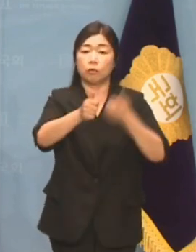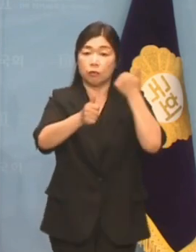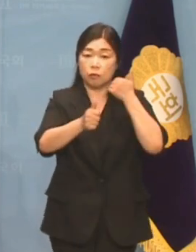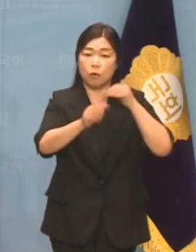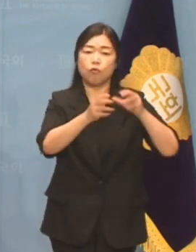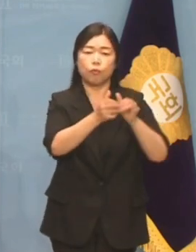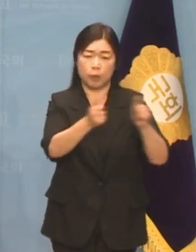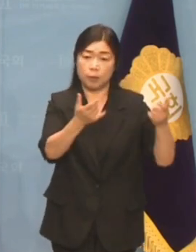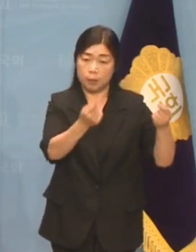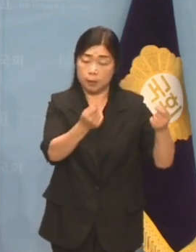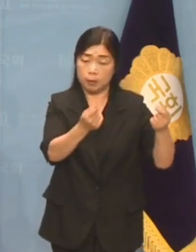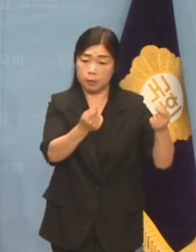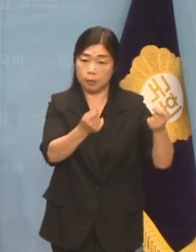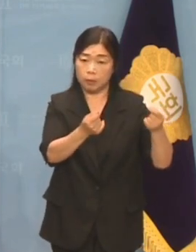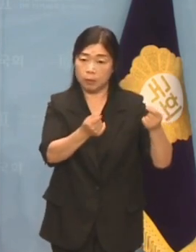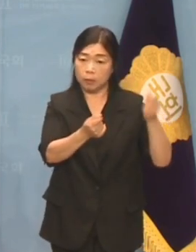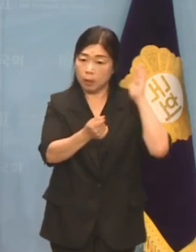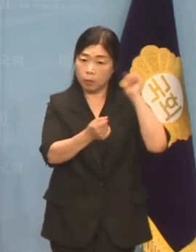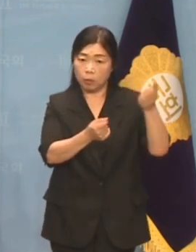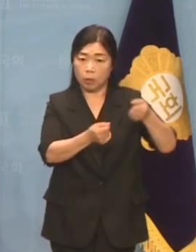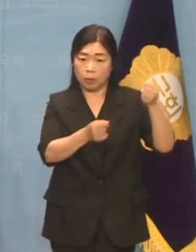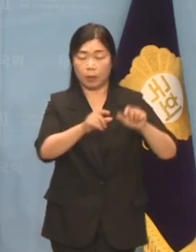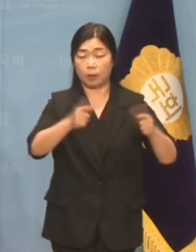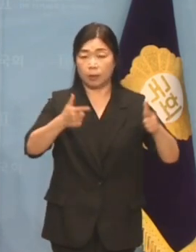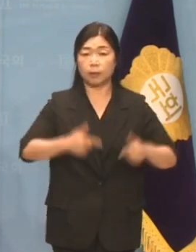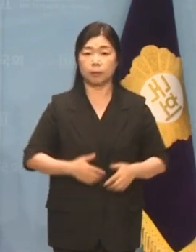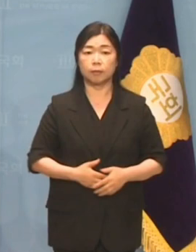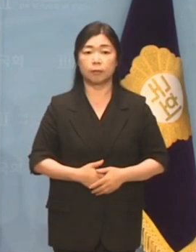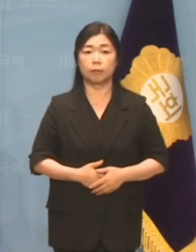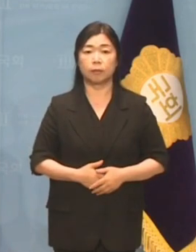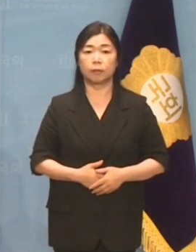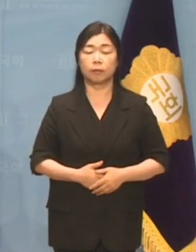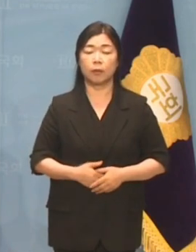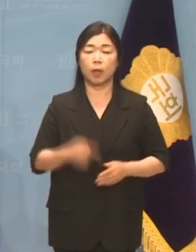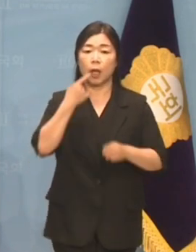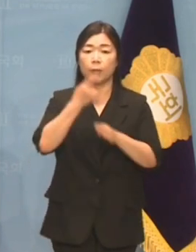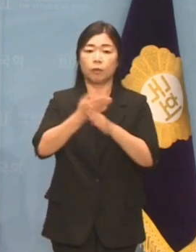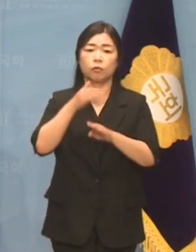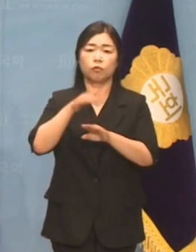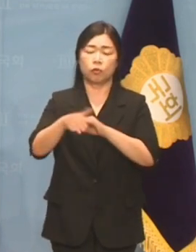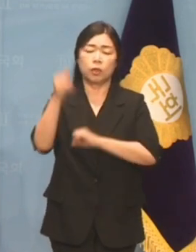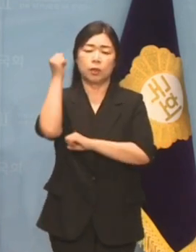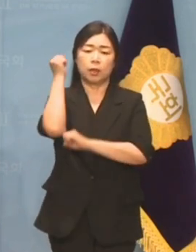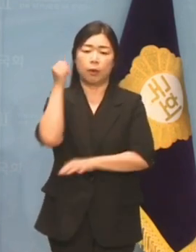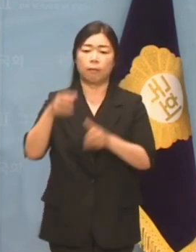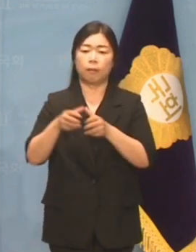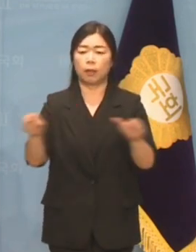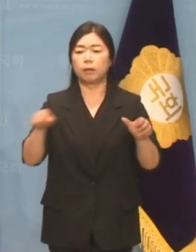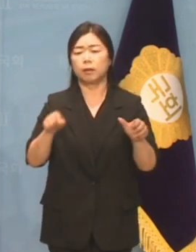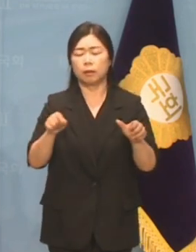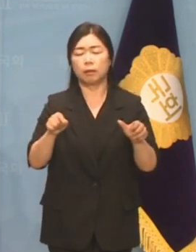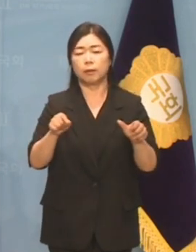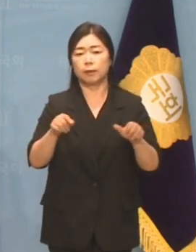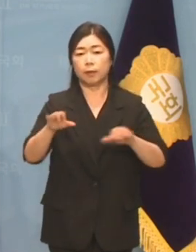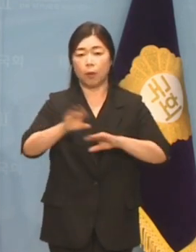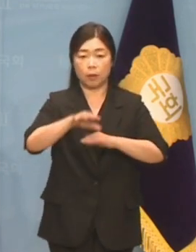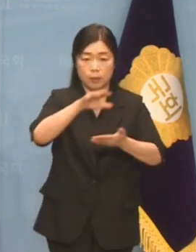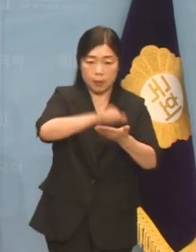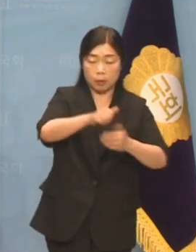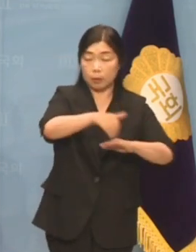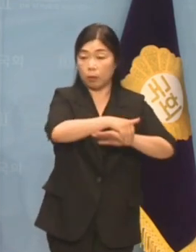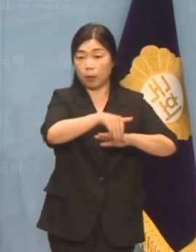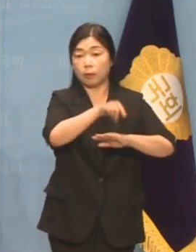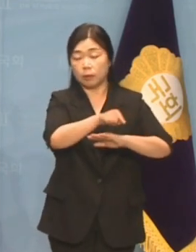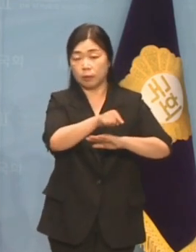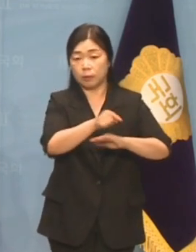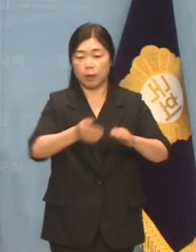국민이지 윤석열 정권이 아닙니다. 민주주의의 축을 무너뜨릴 언론장악 시도에 맞서